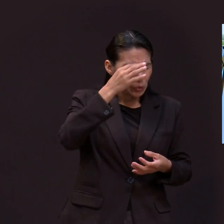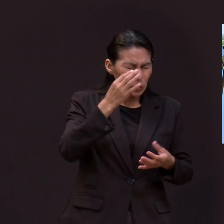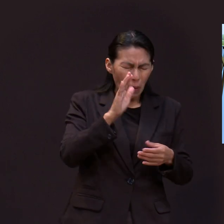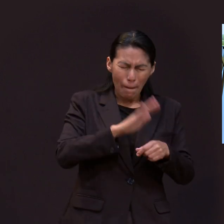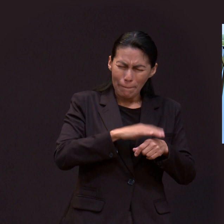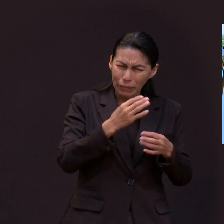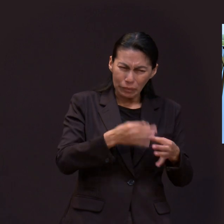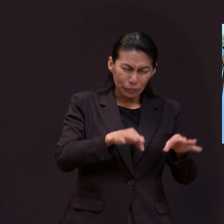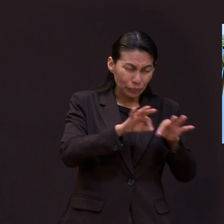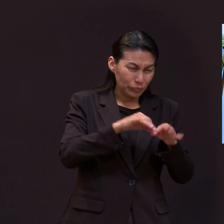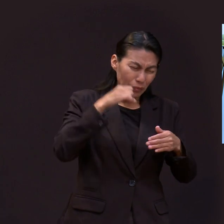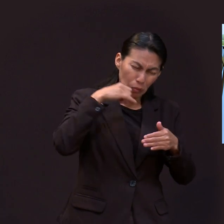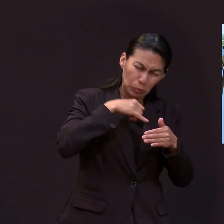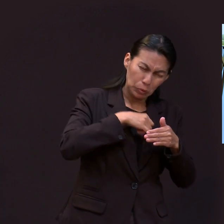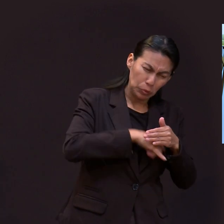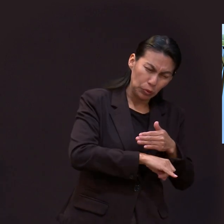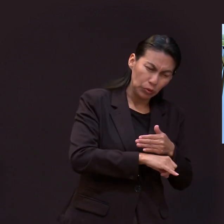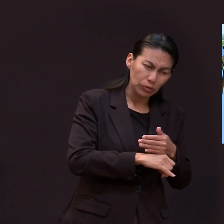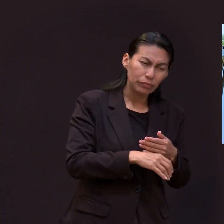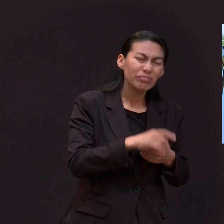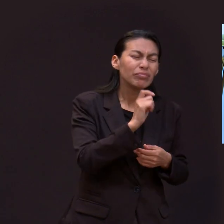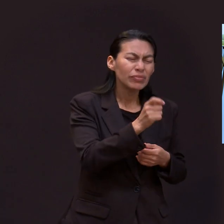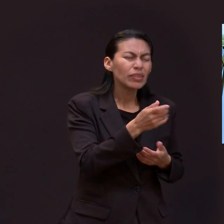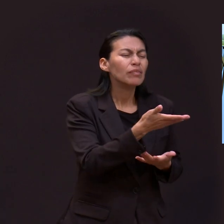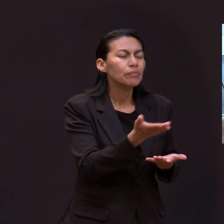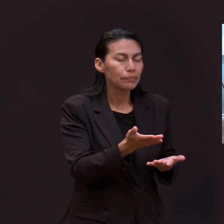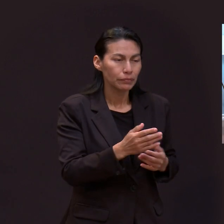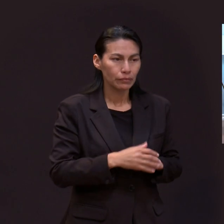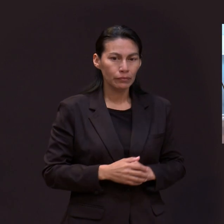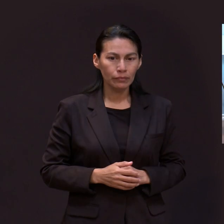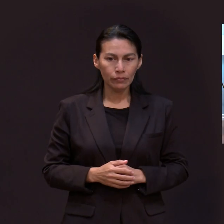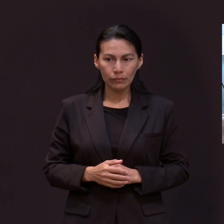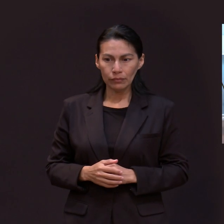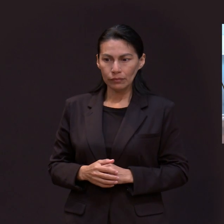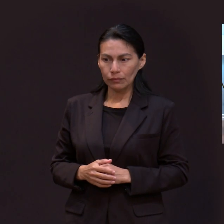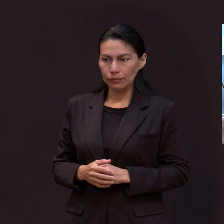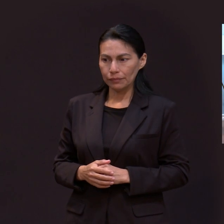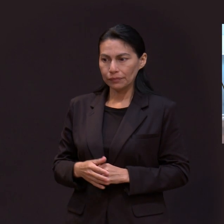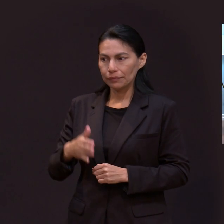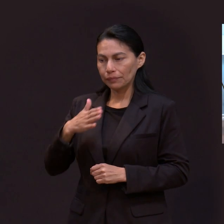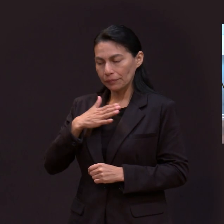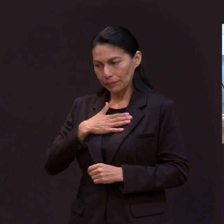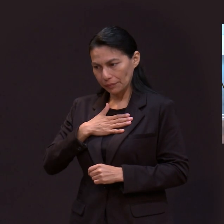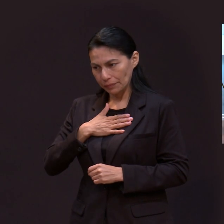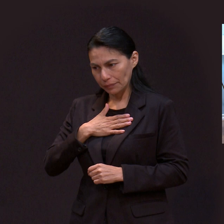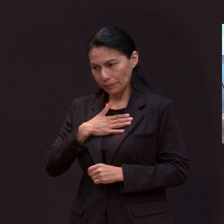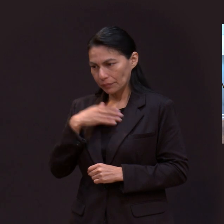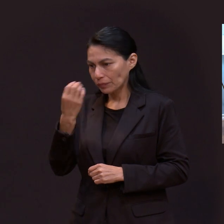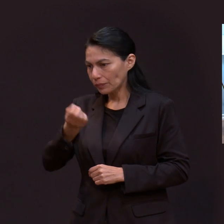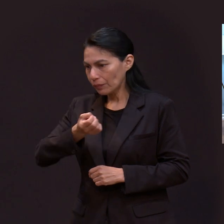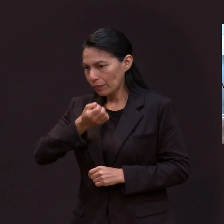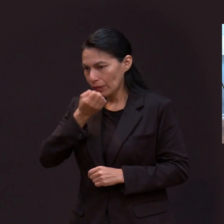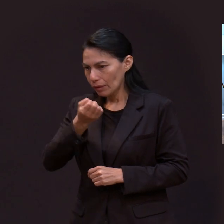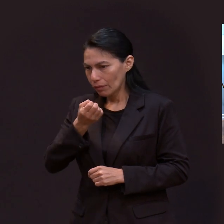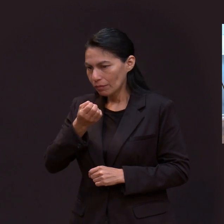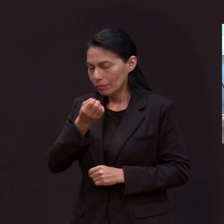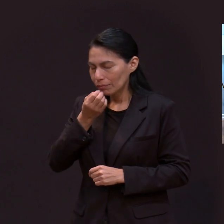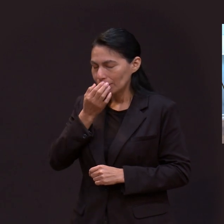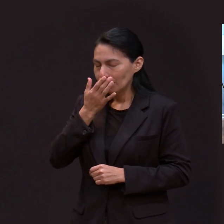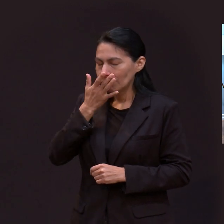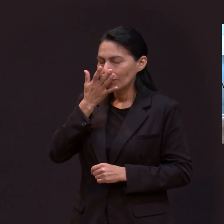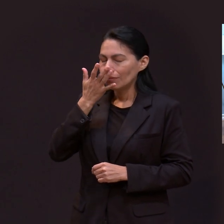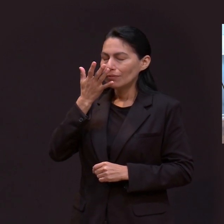con dios que ha llegado a ser la oración para ustedes así en forma breve pues para mí la